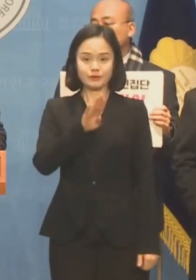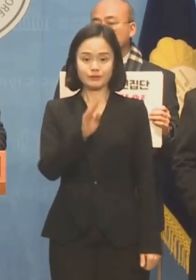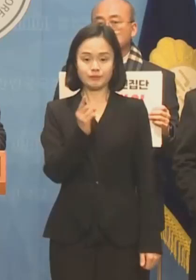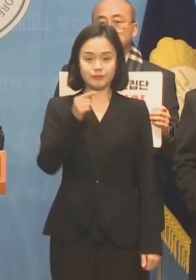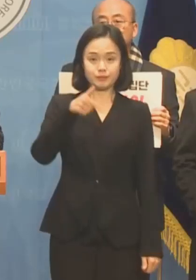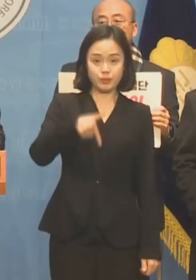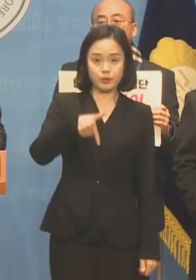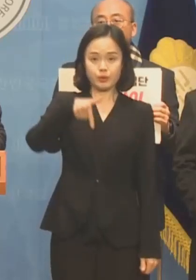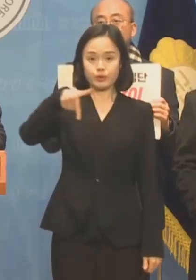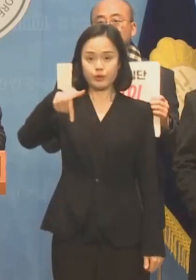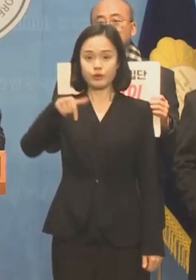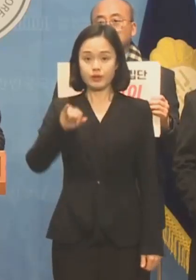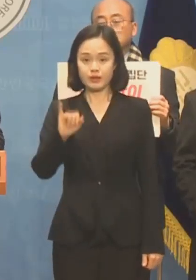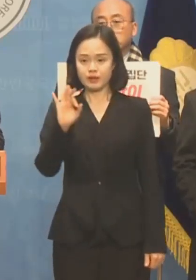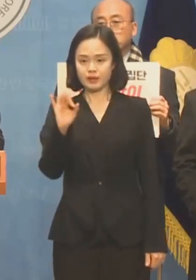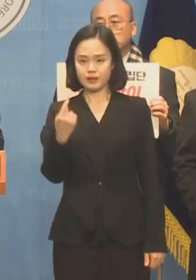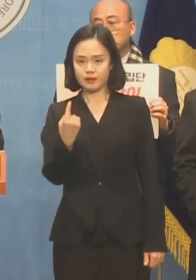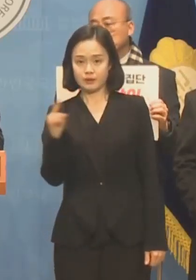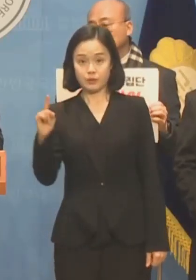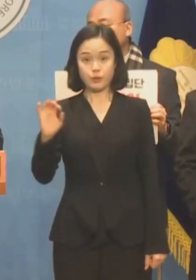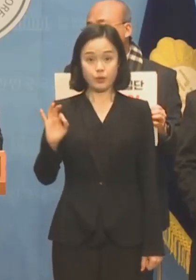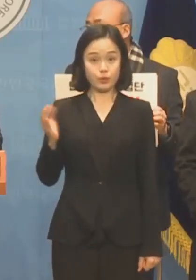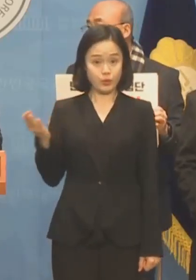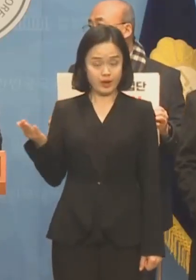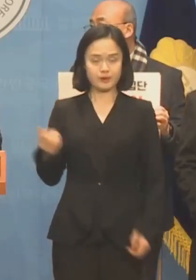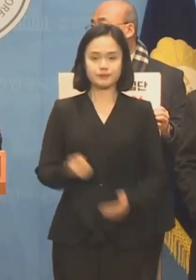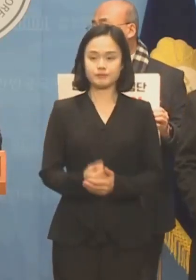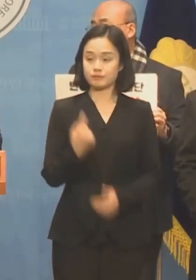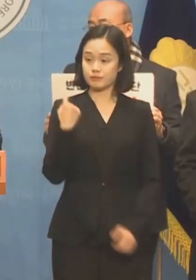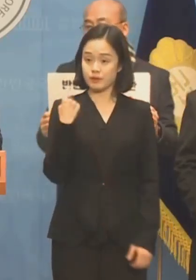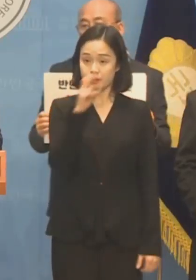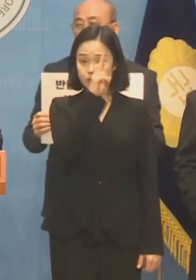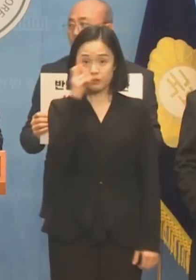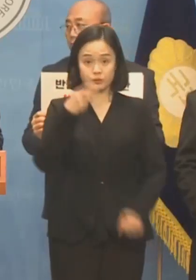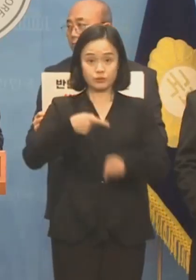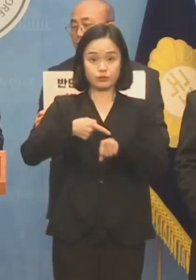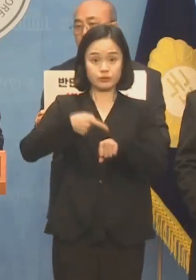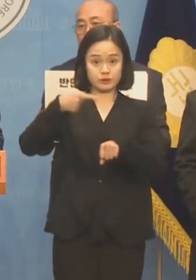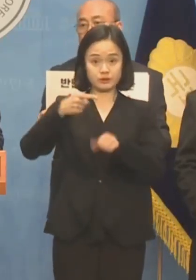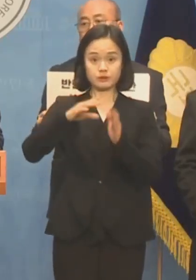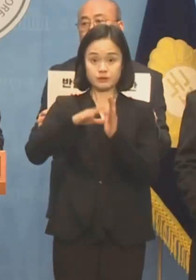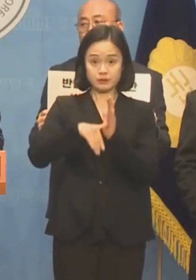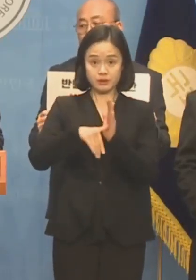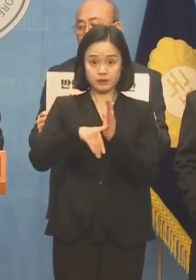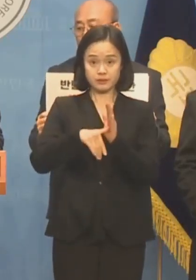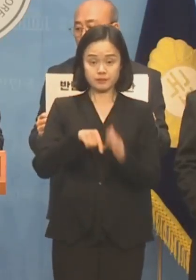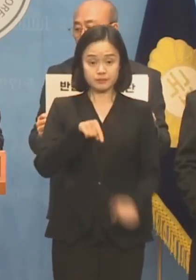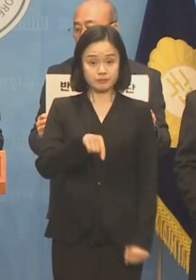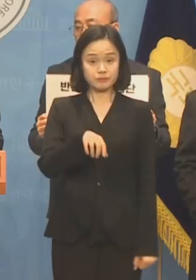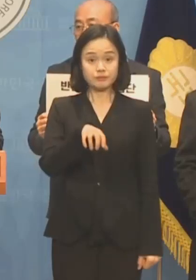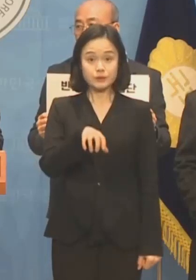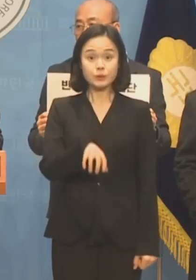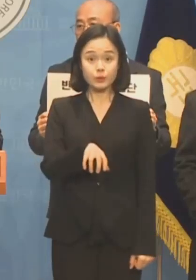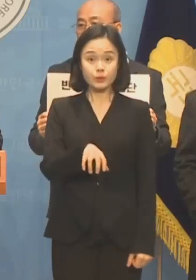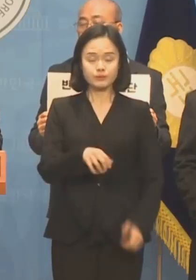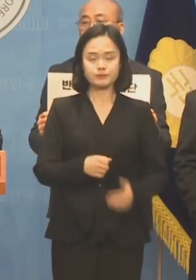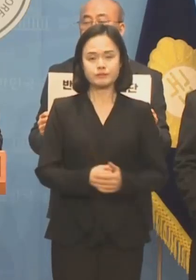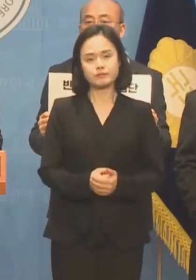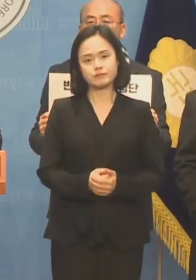합니다. 어제 1시에 바로 이 자리에서 우리는 깜짝 놀랄 소식을